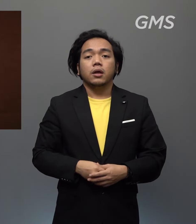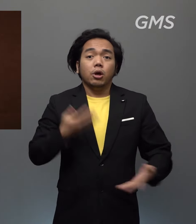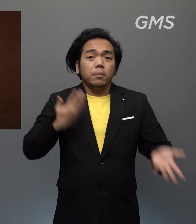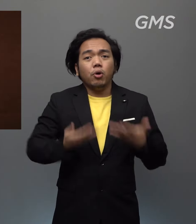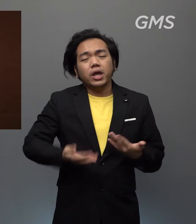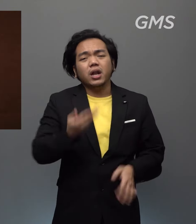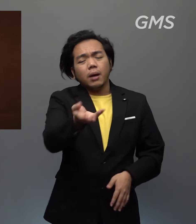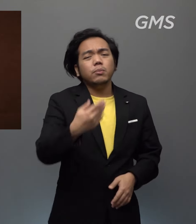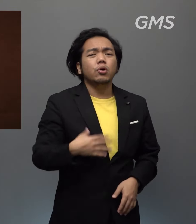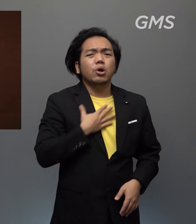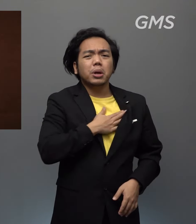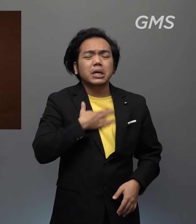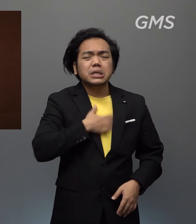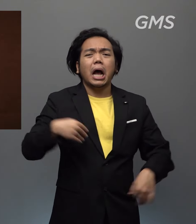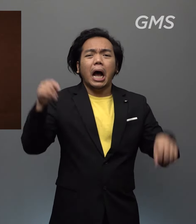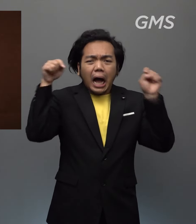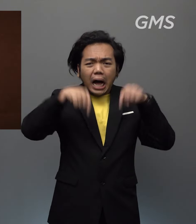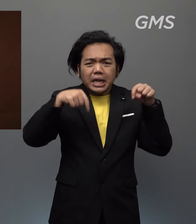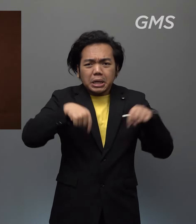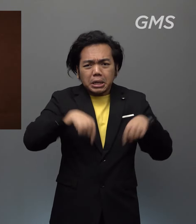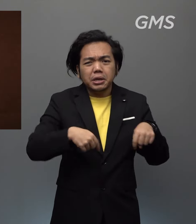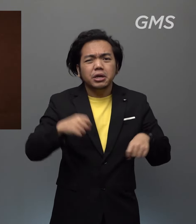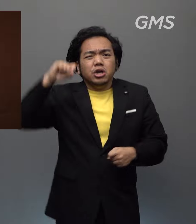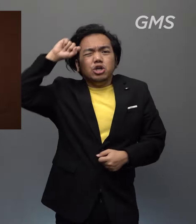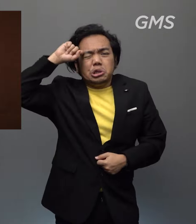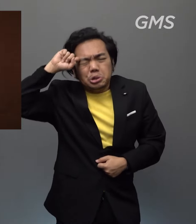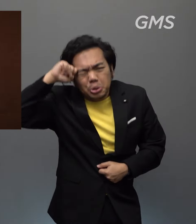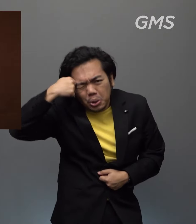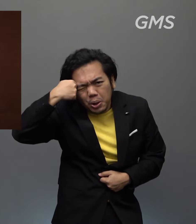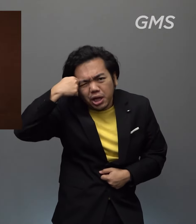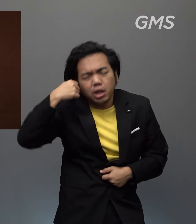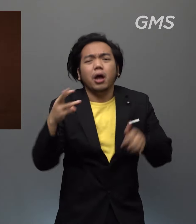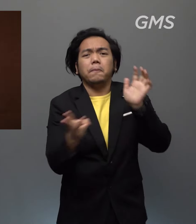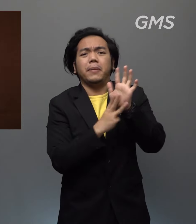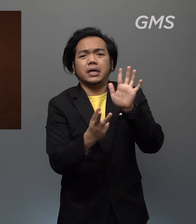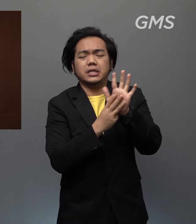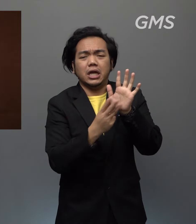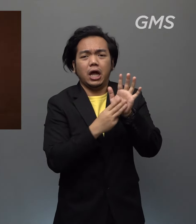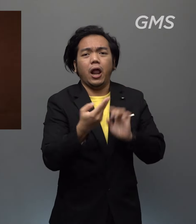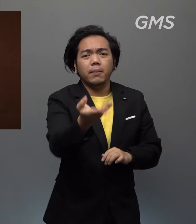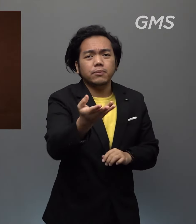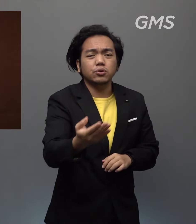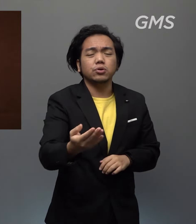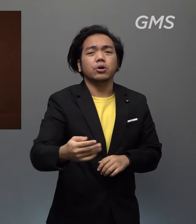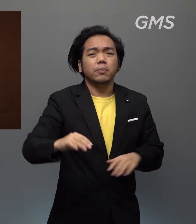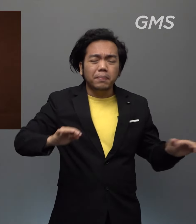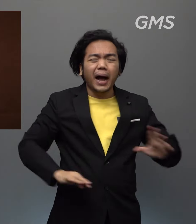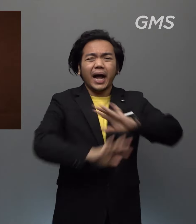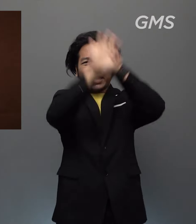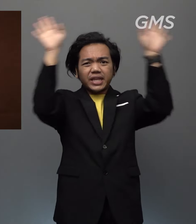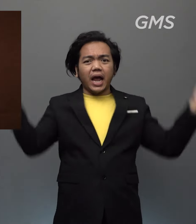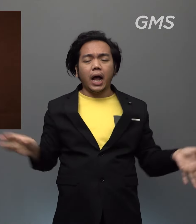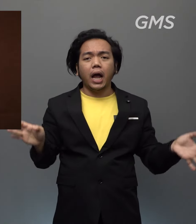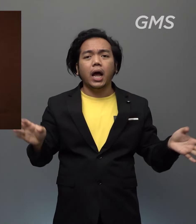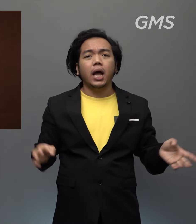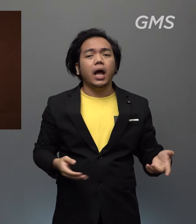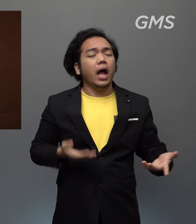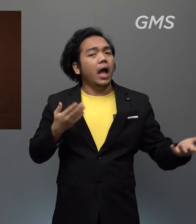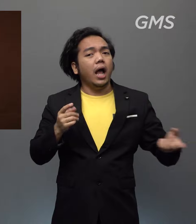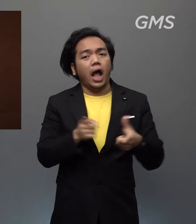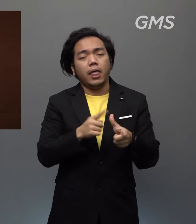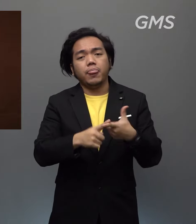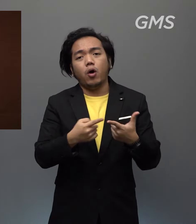sulit, yang kau hadapi, yang engkau hadapi, Bapak Ibu Saudara sekalian, yang kita hadapi. Atau mungkin beberapa